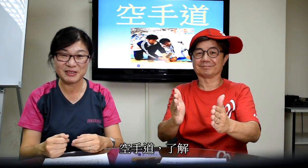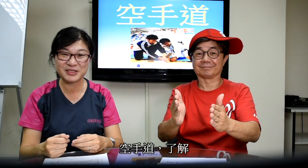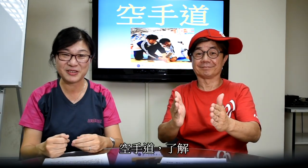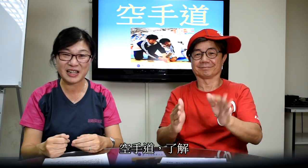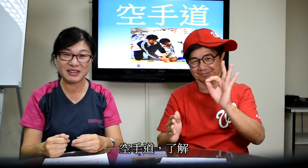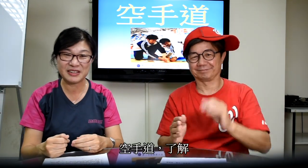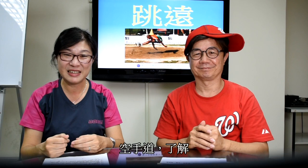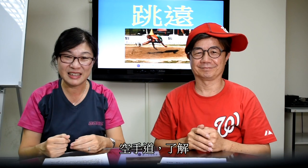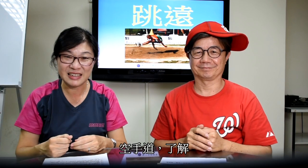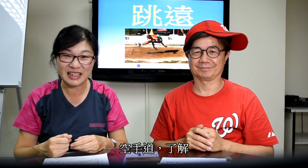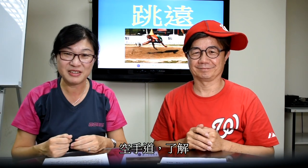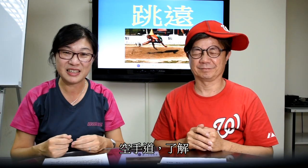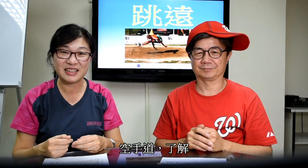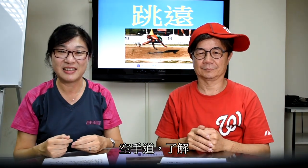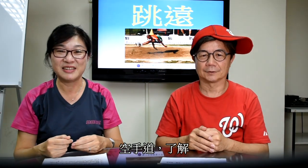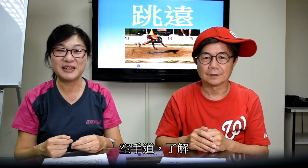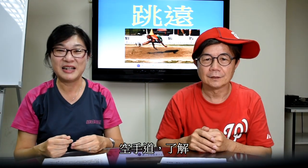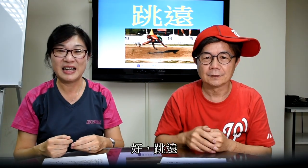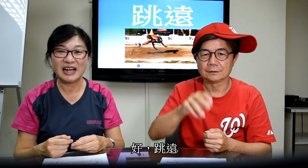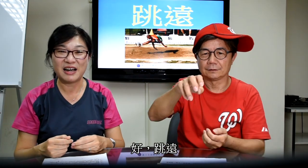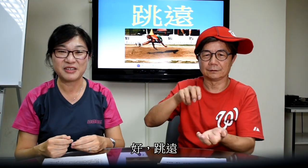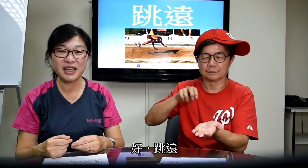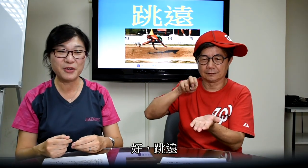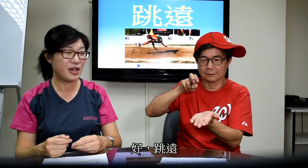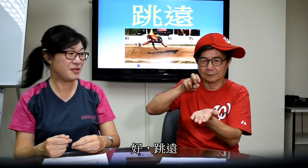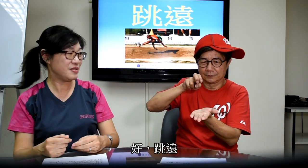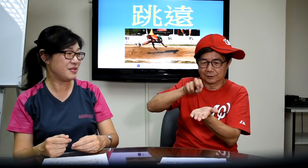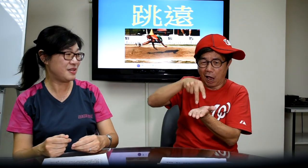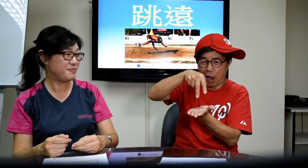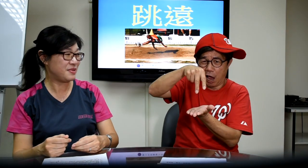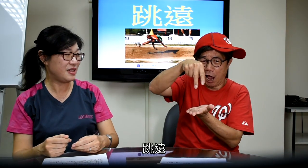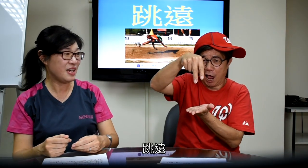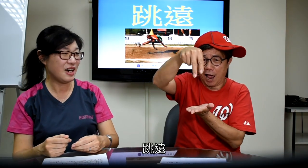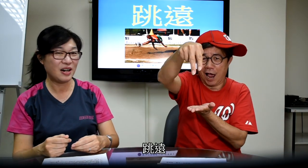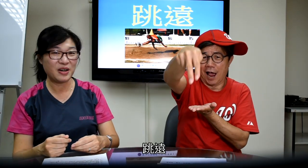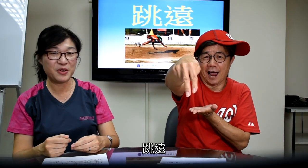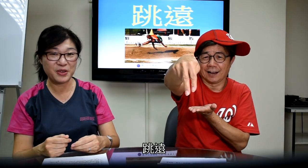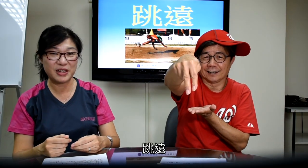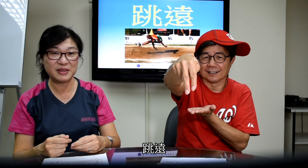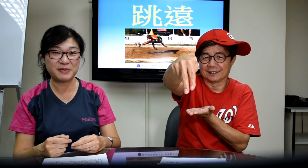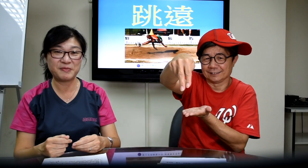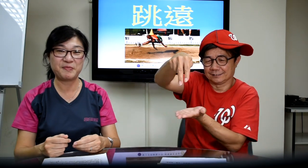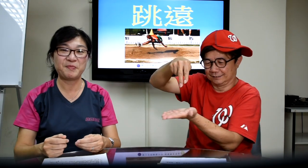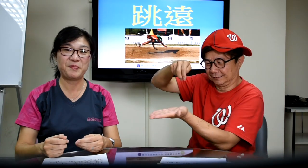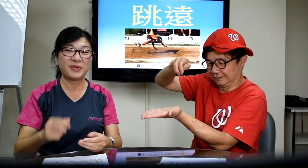手道，了解哦。好，跳远，跳远，